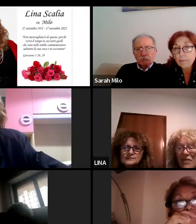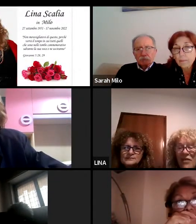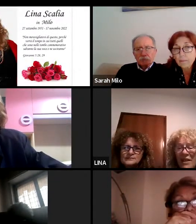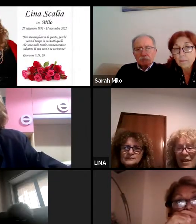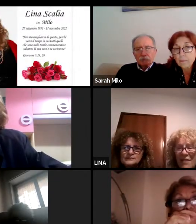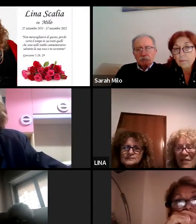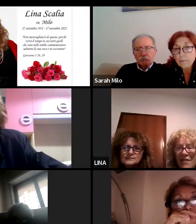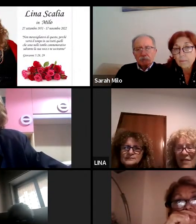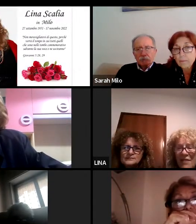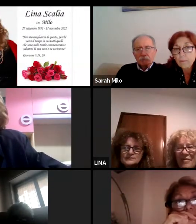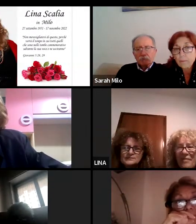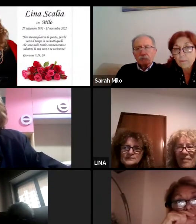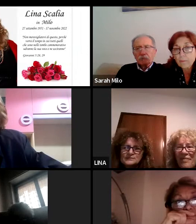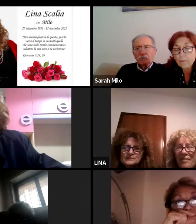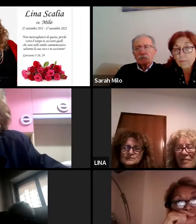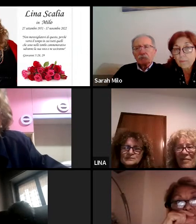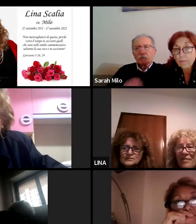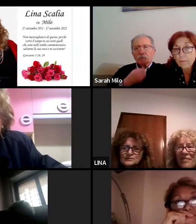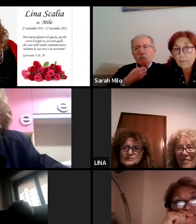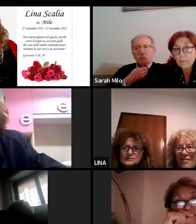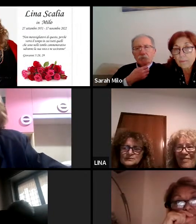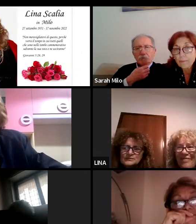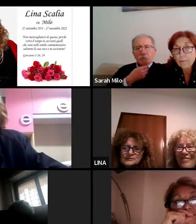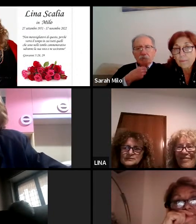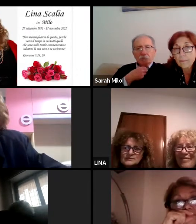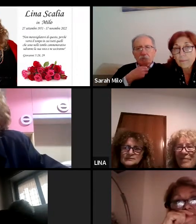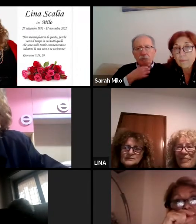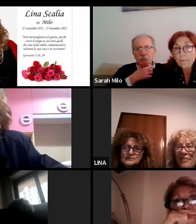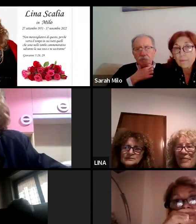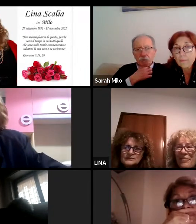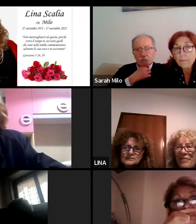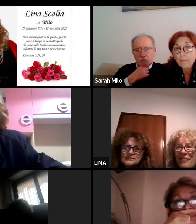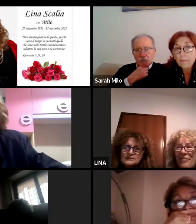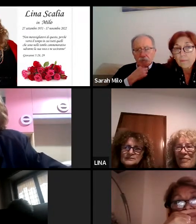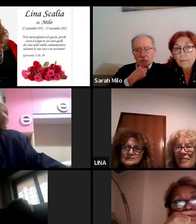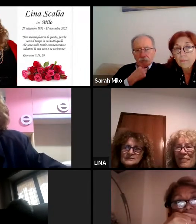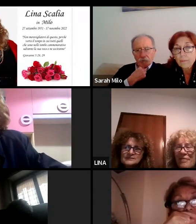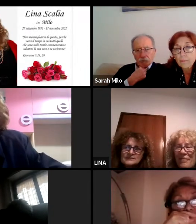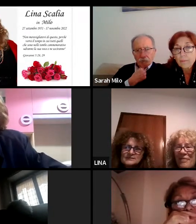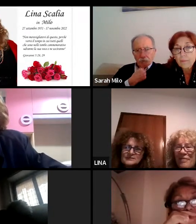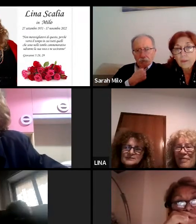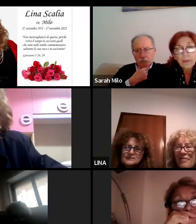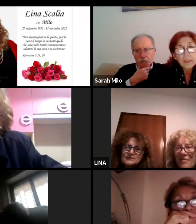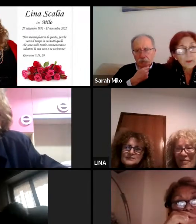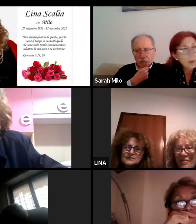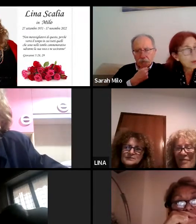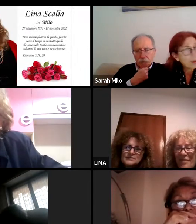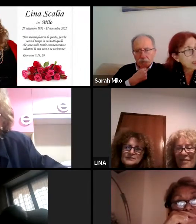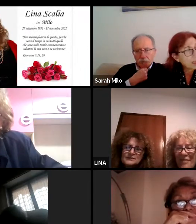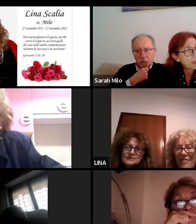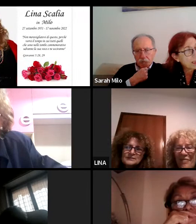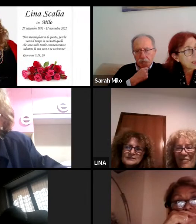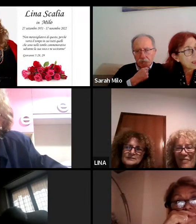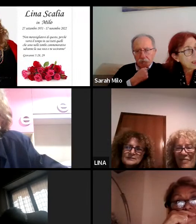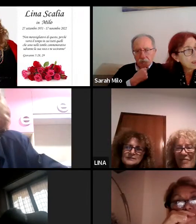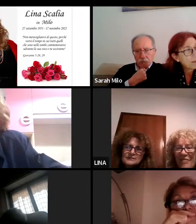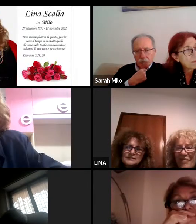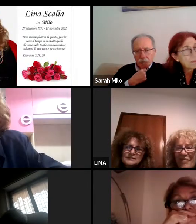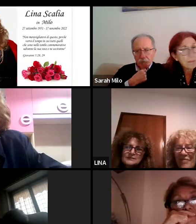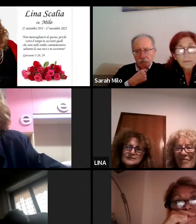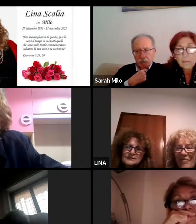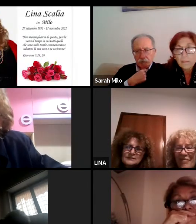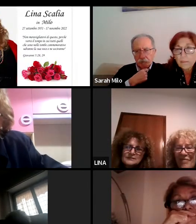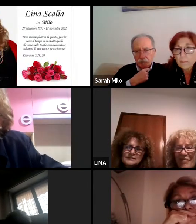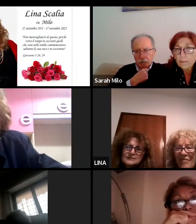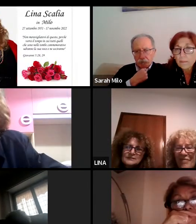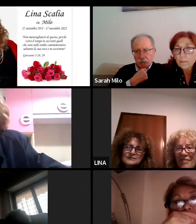però Australia possiamo vedere possiamo partecipare a qualsiasi